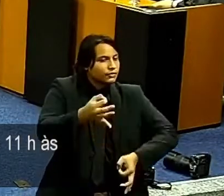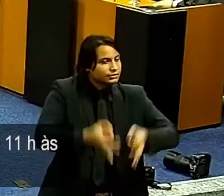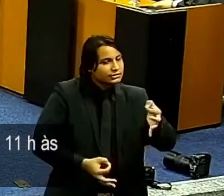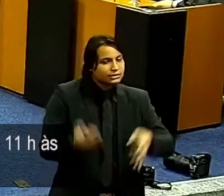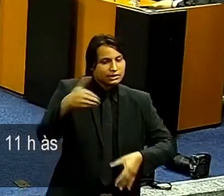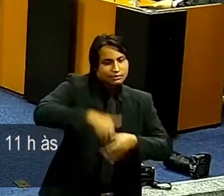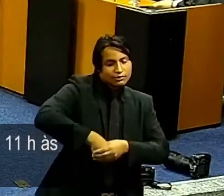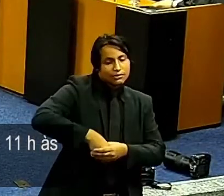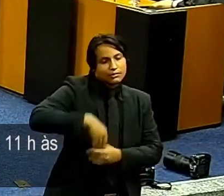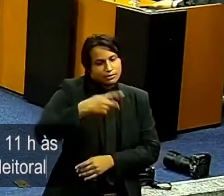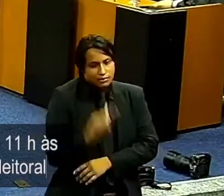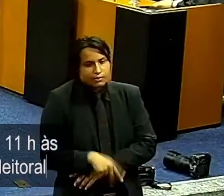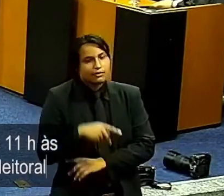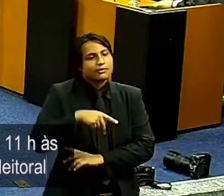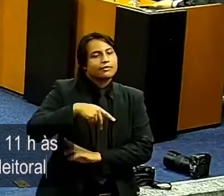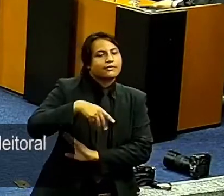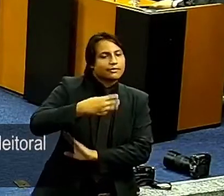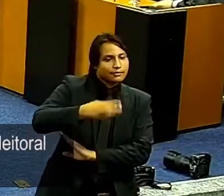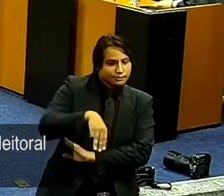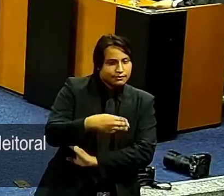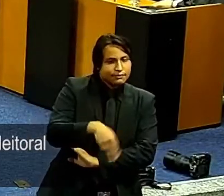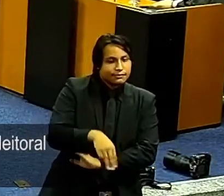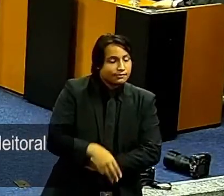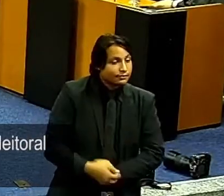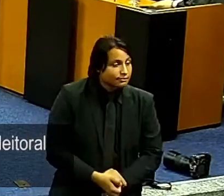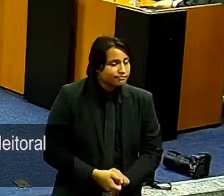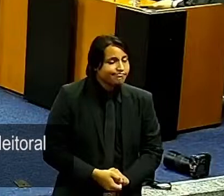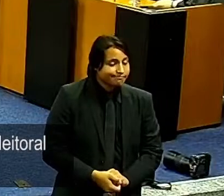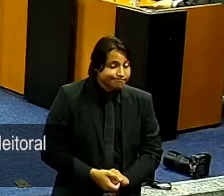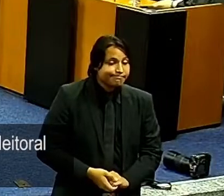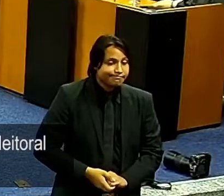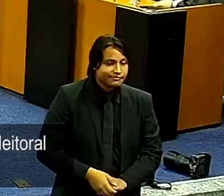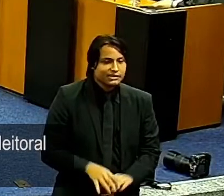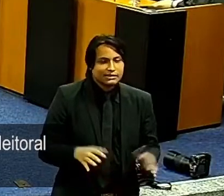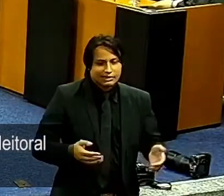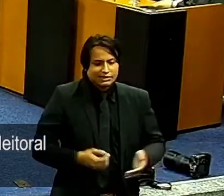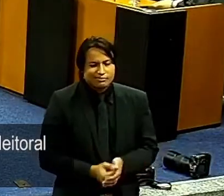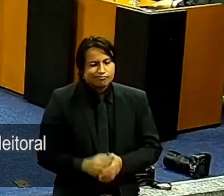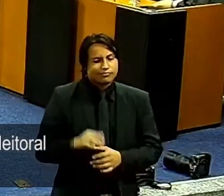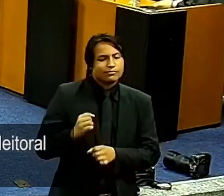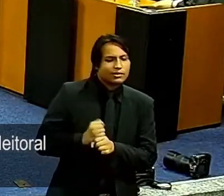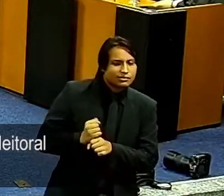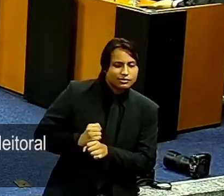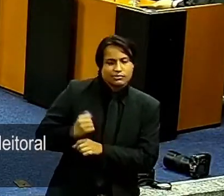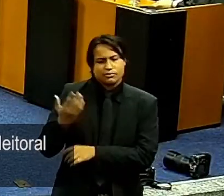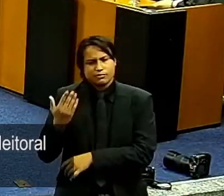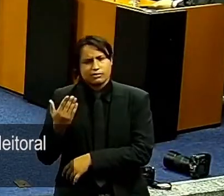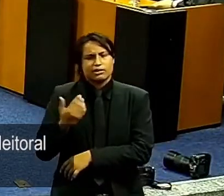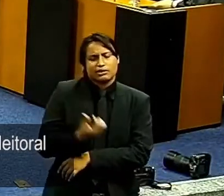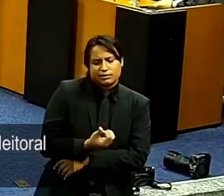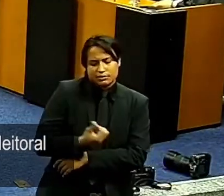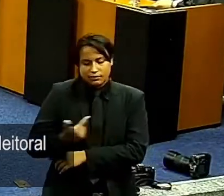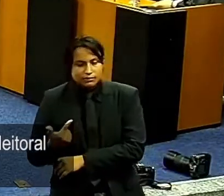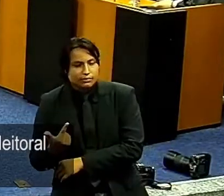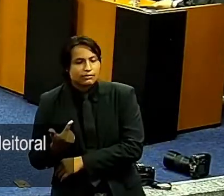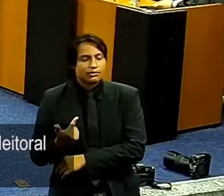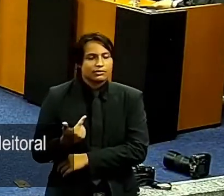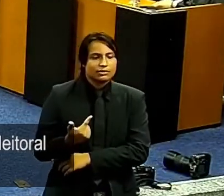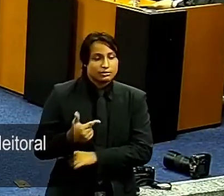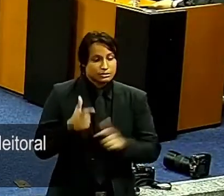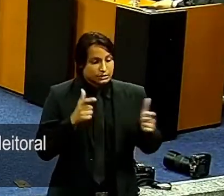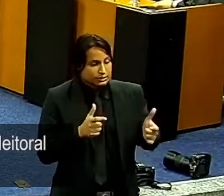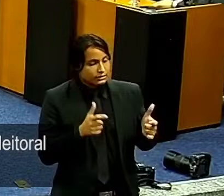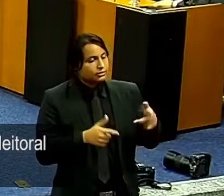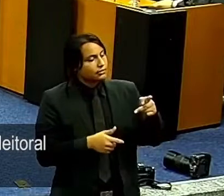no Maranhão lá pelos anos de 62 em paste dos